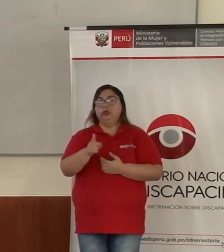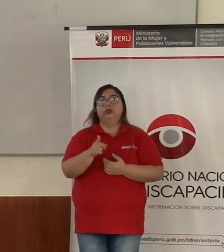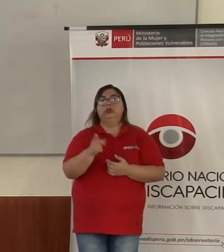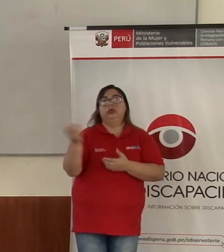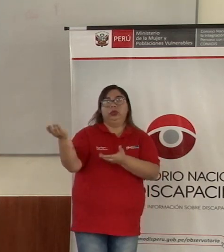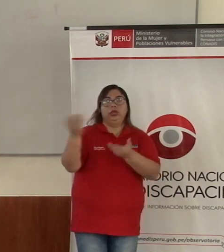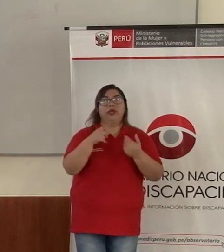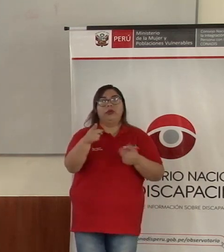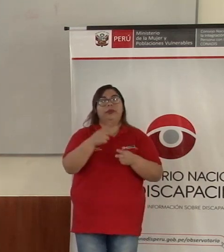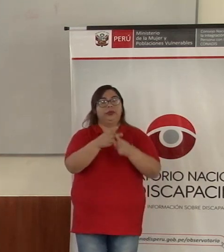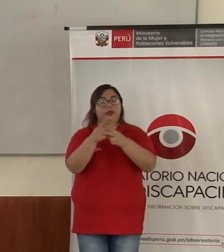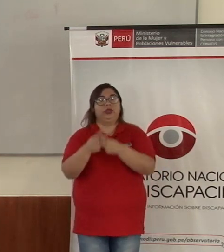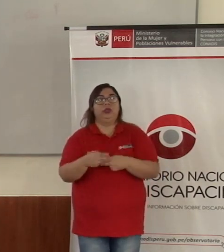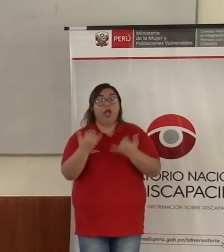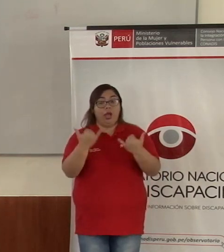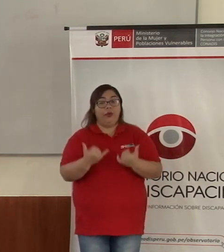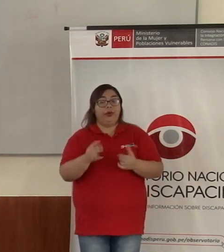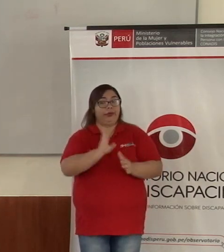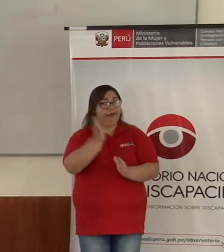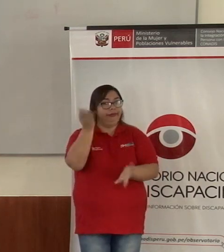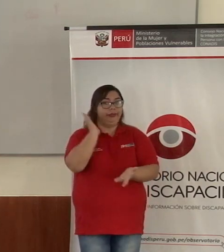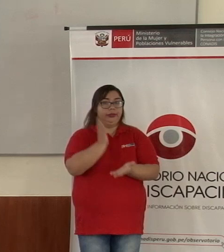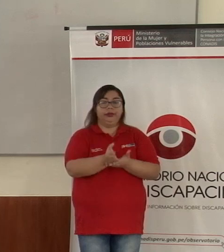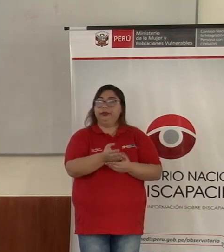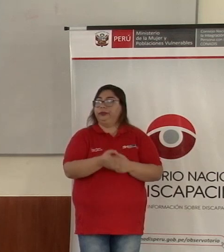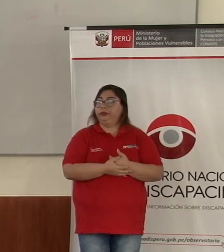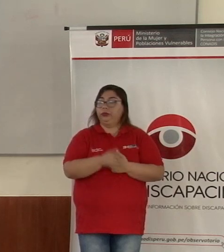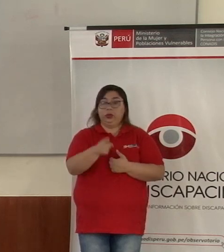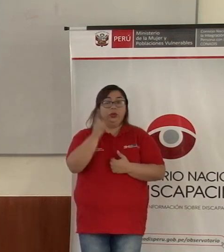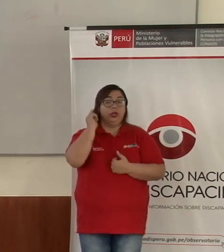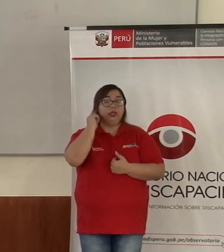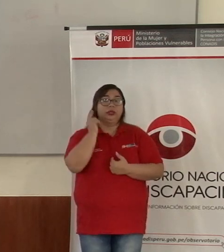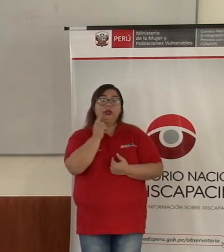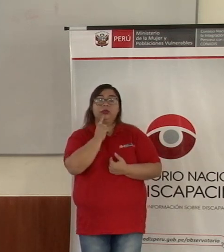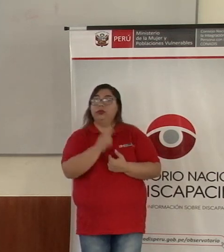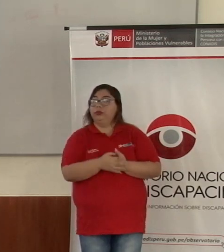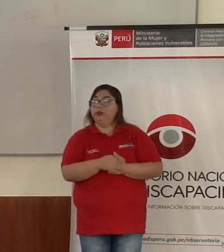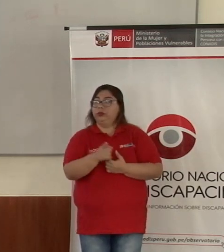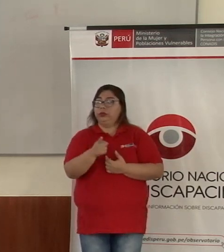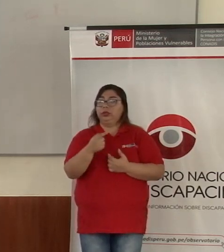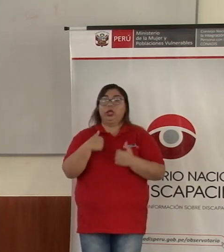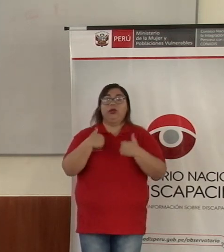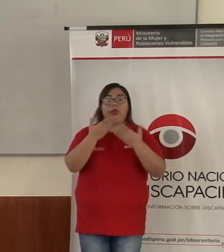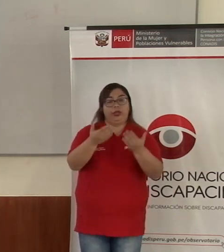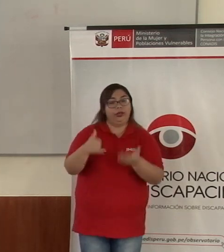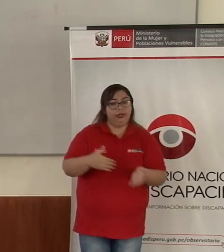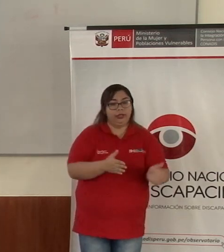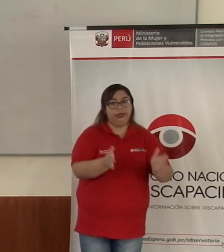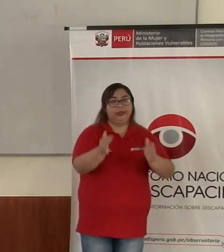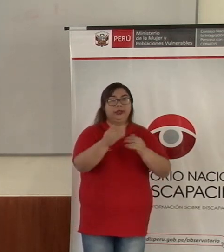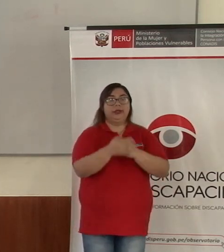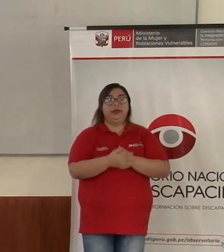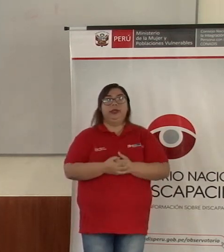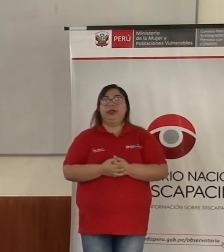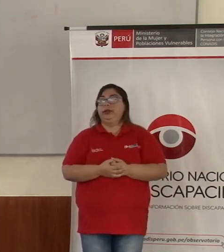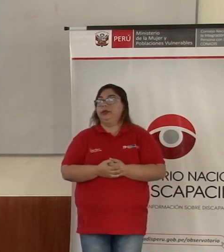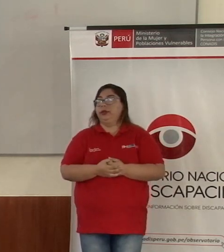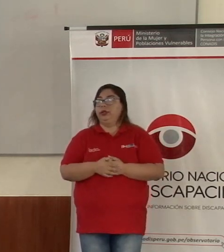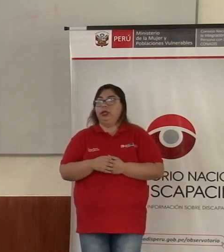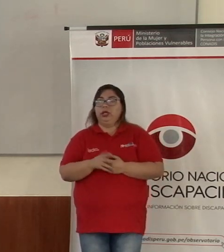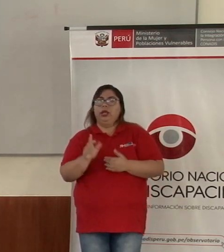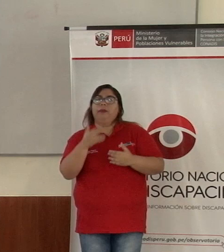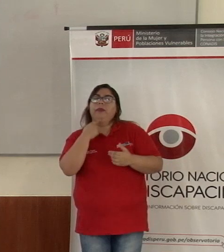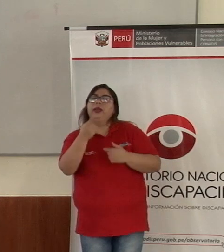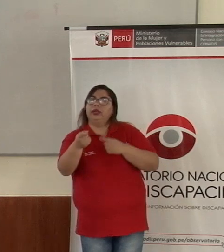Curador. Ahora ya no. Si eres sordo, tengo que darte la accesibilidad para